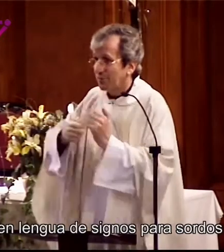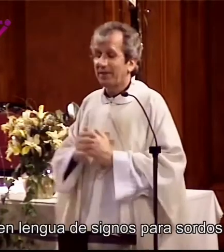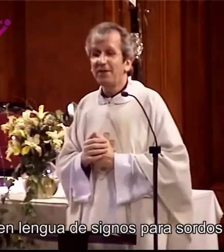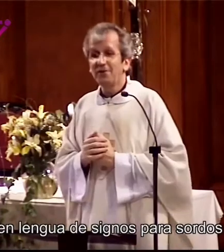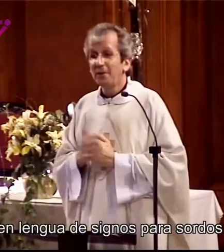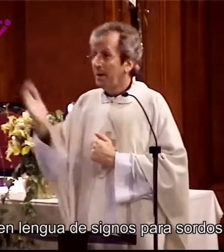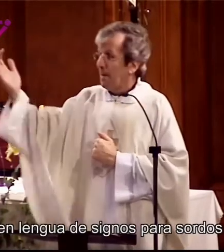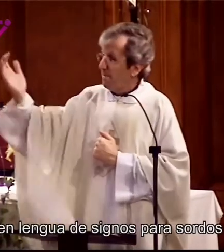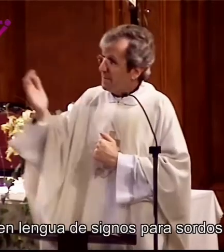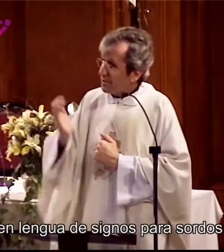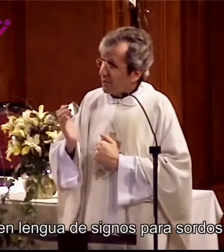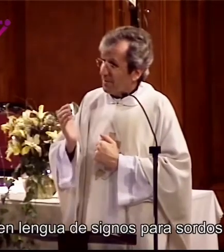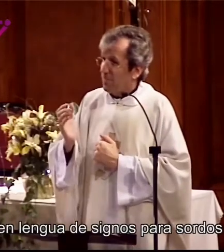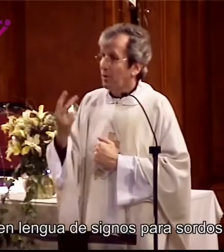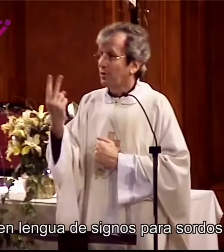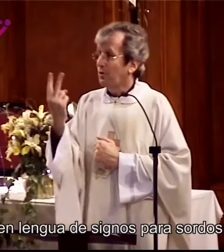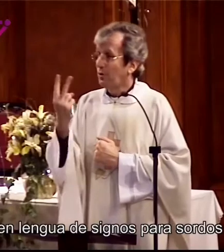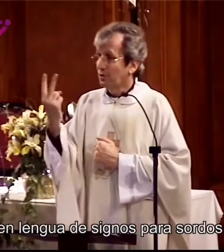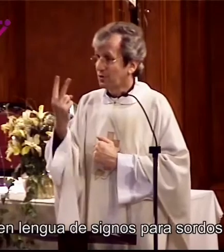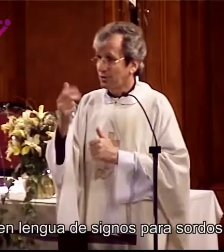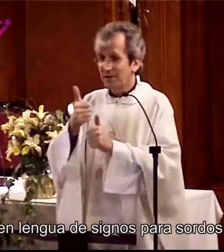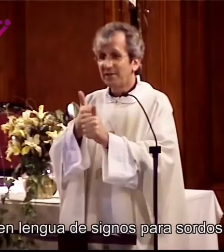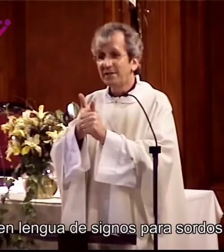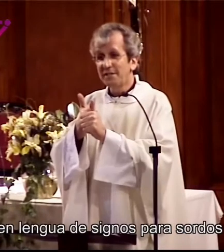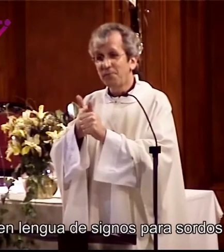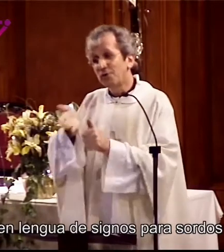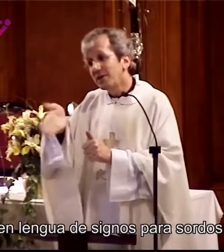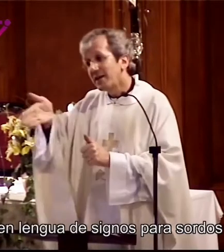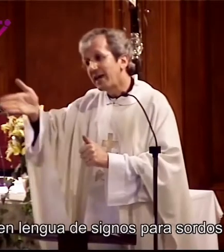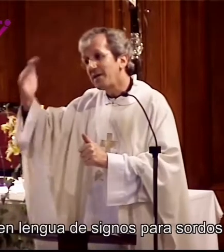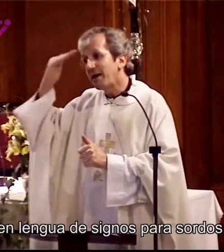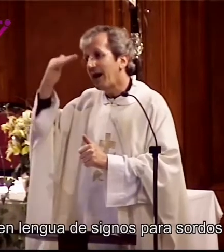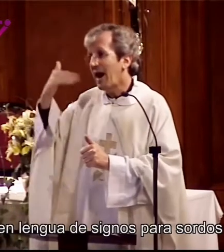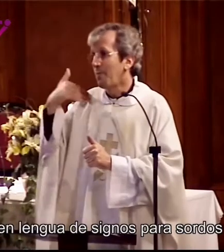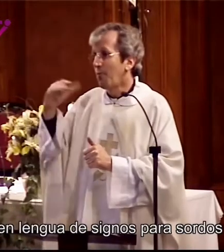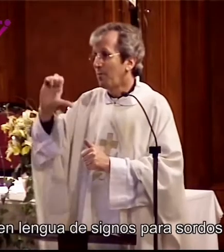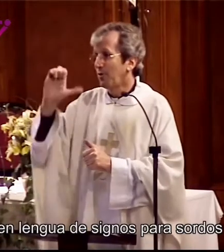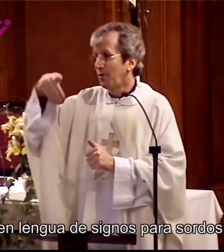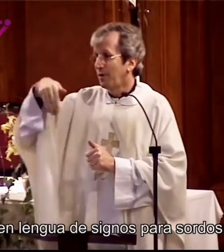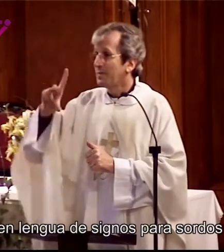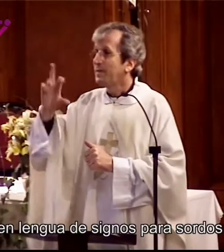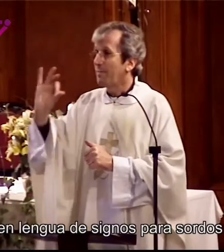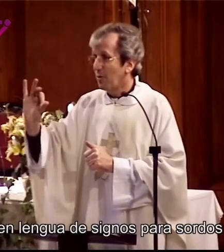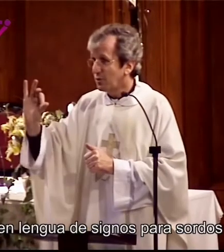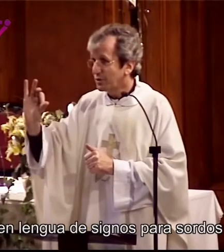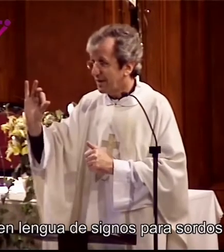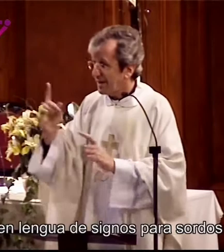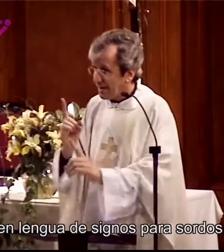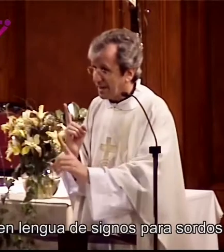vacío, viendo que habían vuelto los dos discípulos que iban al pueblo de Maús y que se